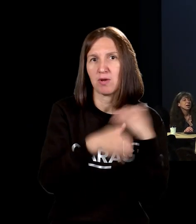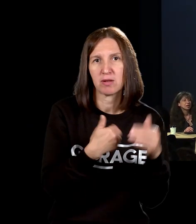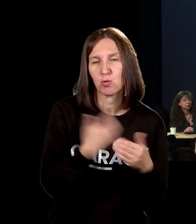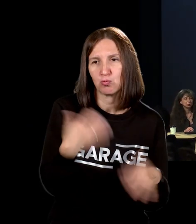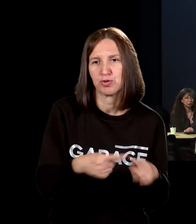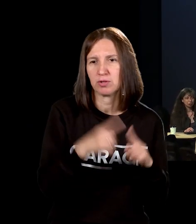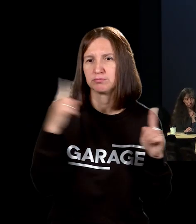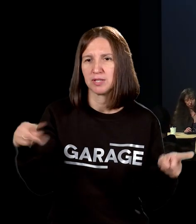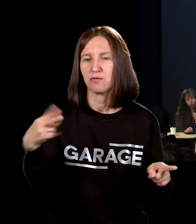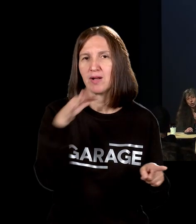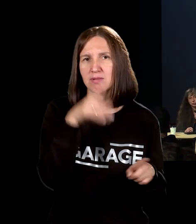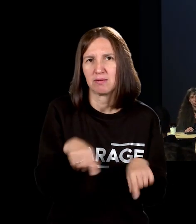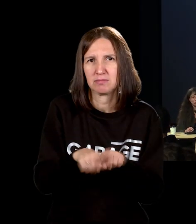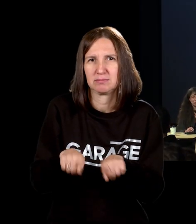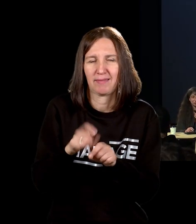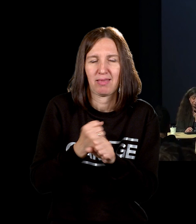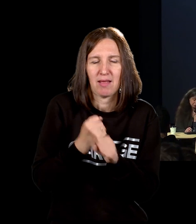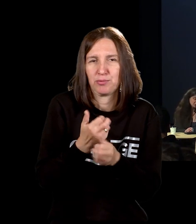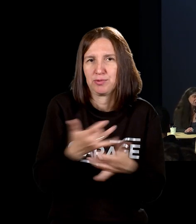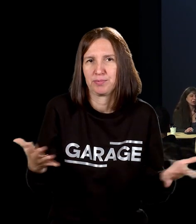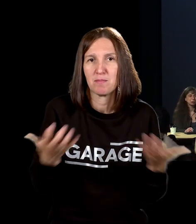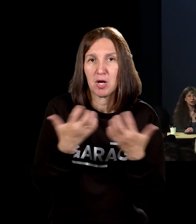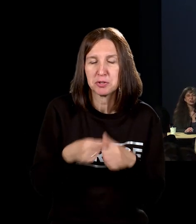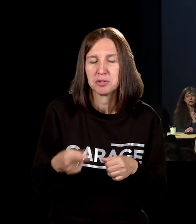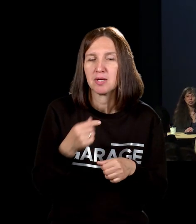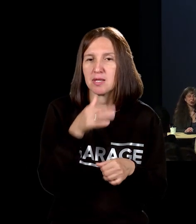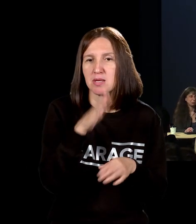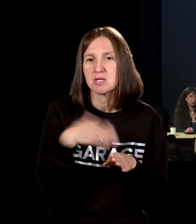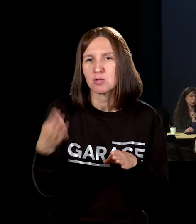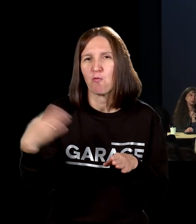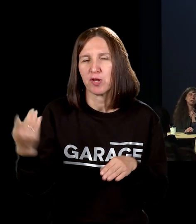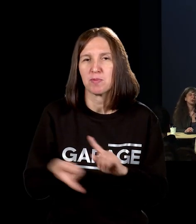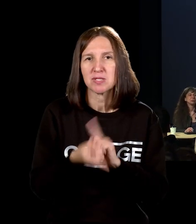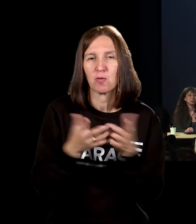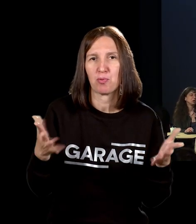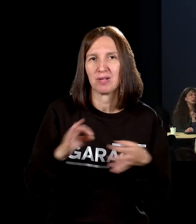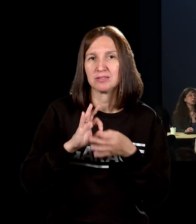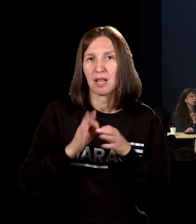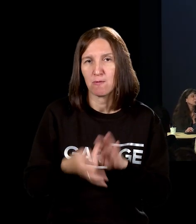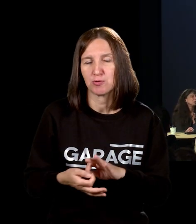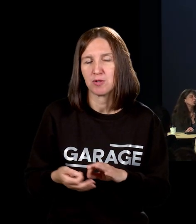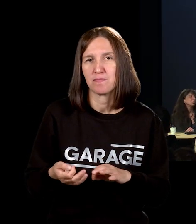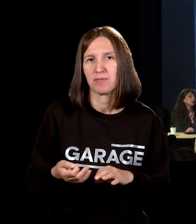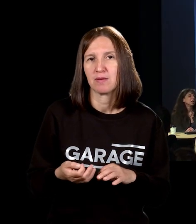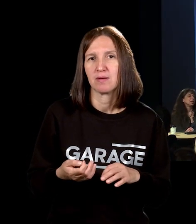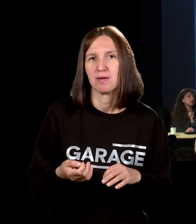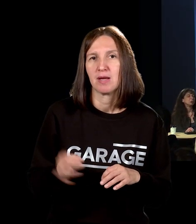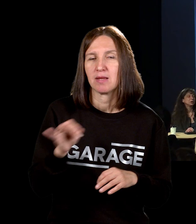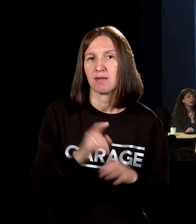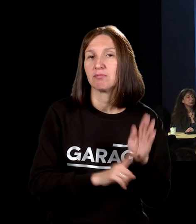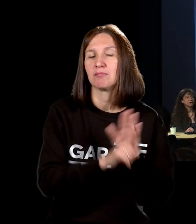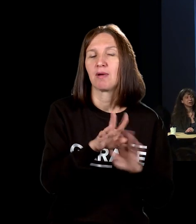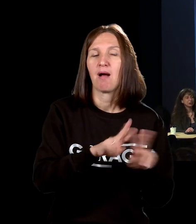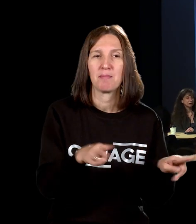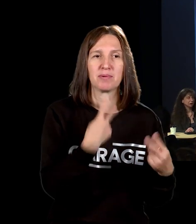длится, становятся все более сложными, все более. От такой детской игрушки они превращаются почти в серьезную скульптуру, они